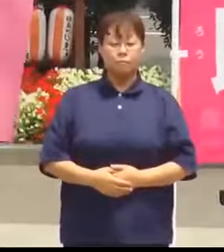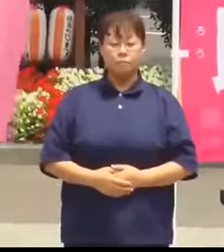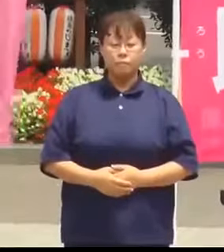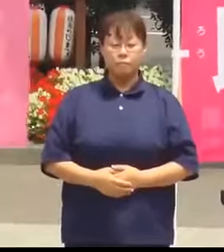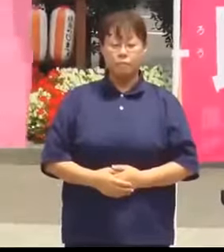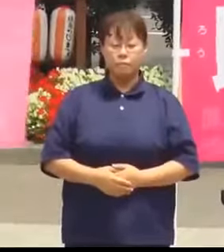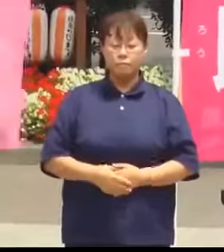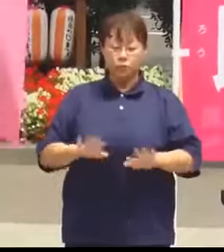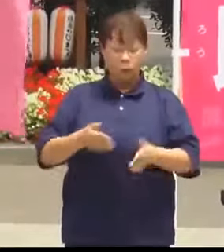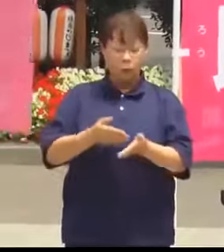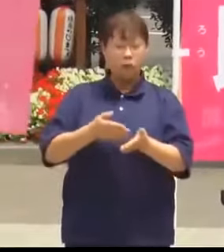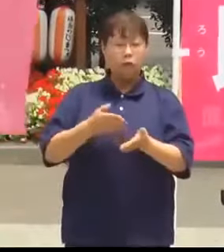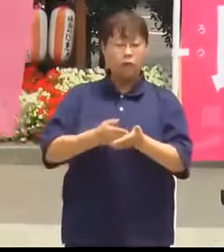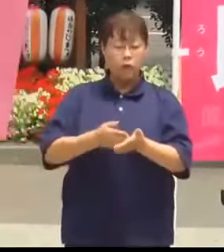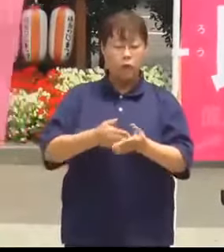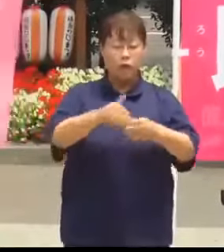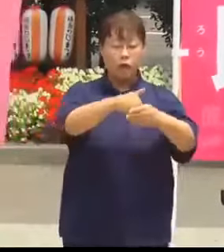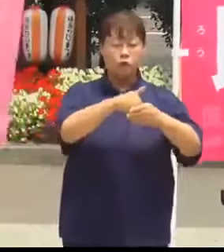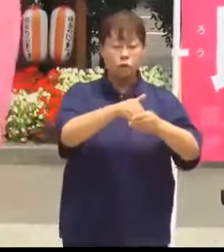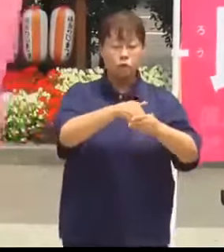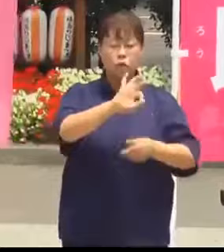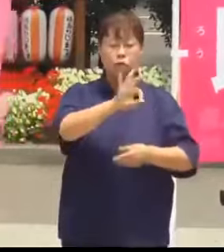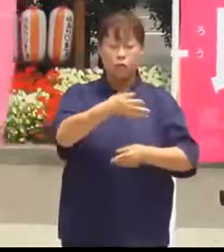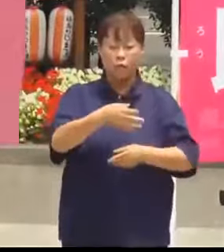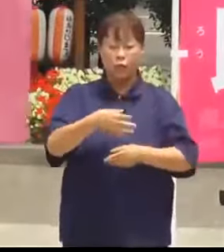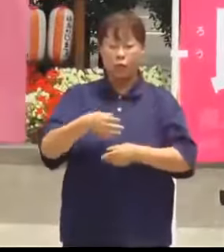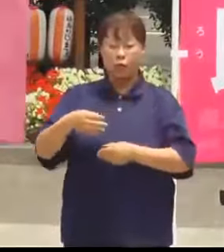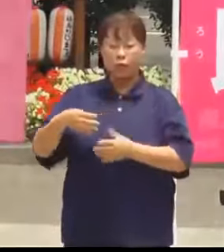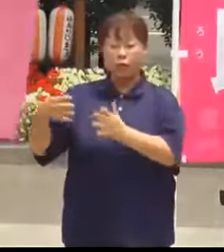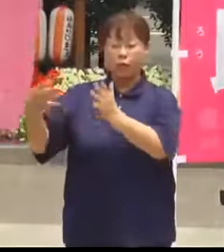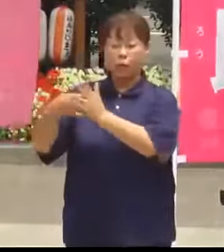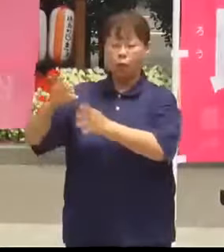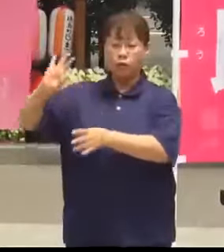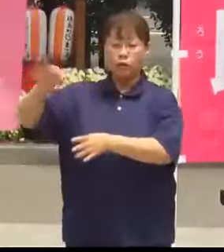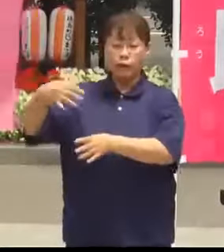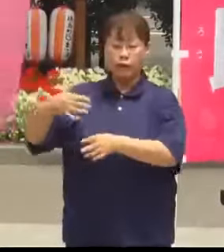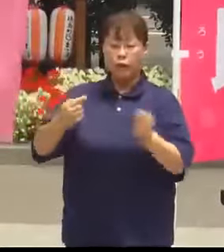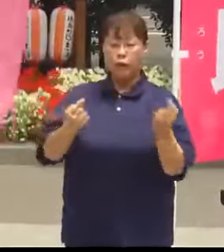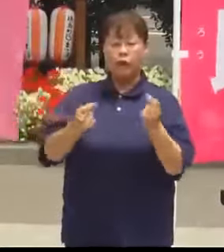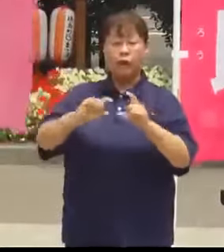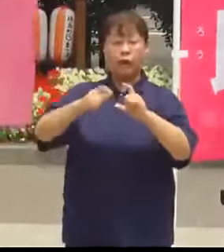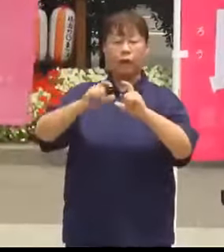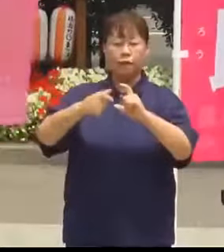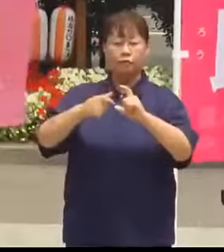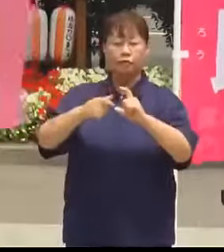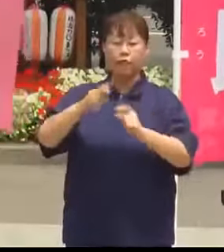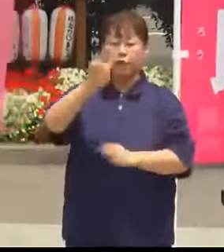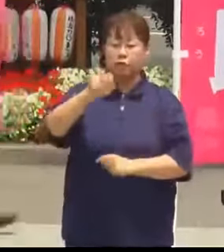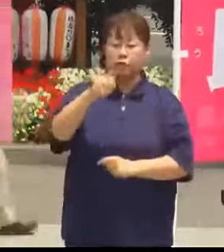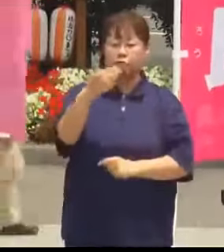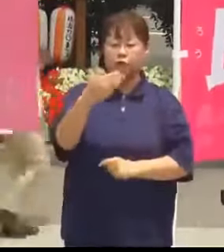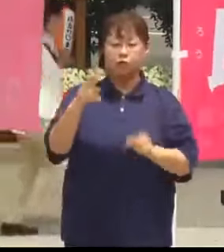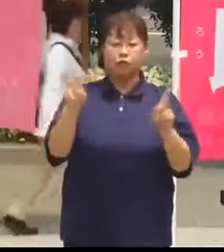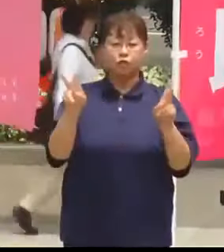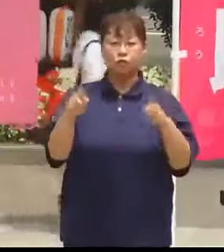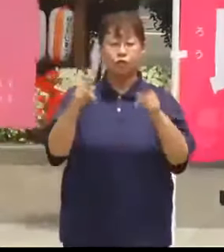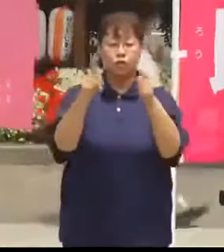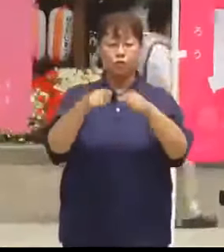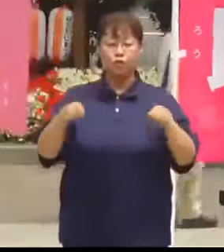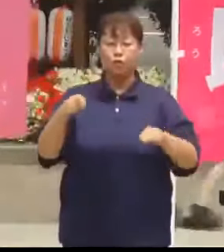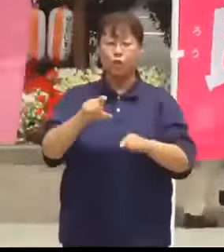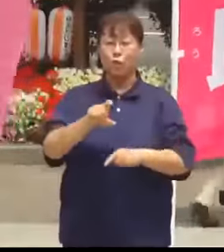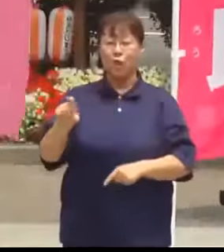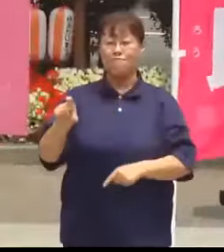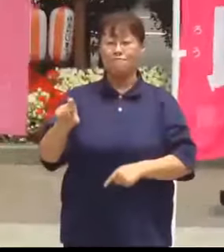今言った所得税そして法人税2つの税制改革を行えば29兆円29兆円の財源ができるん